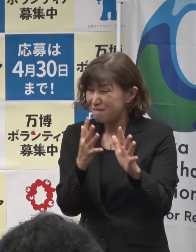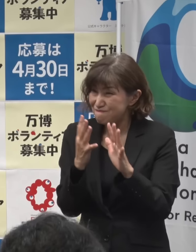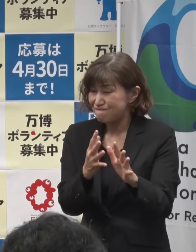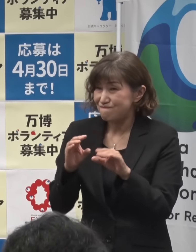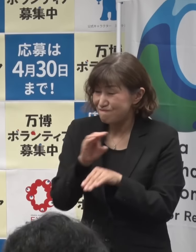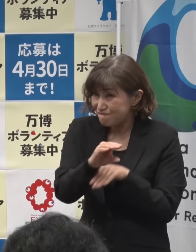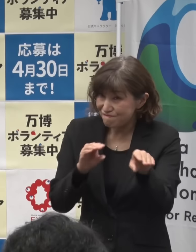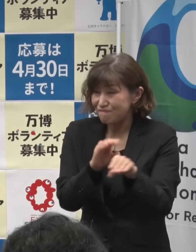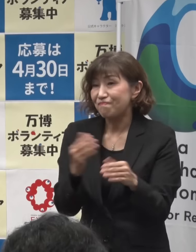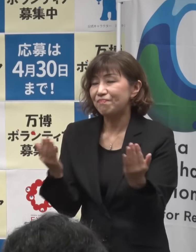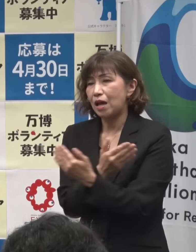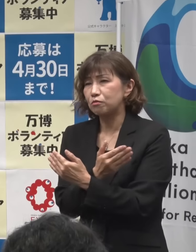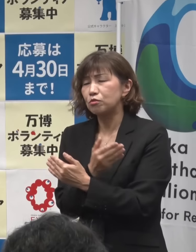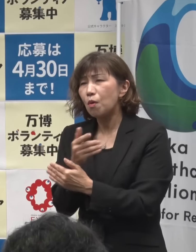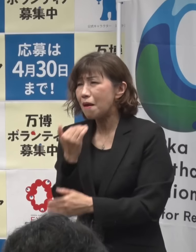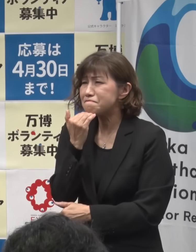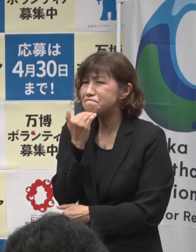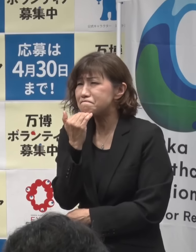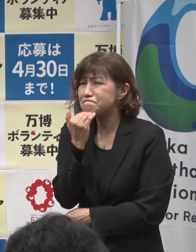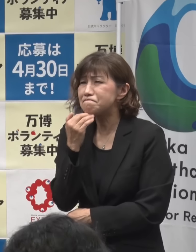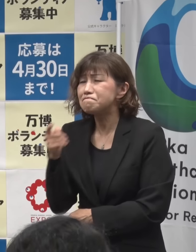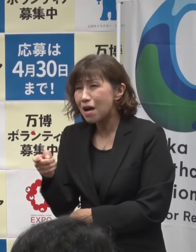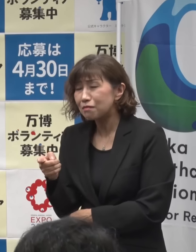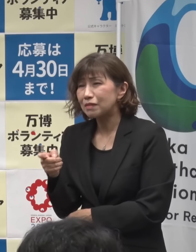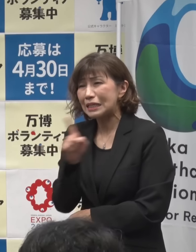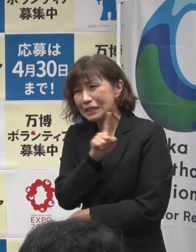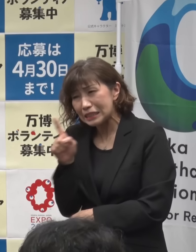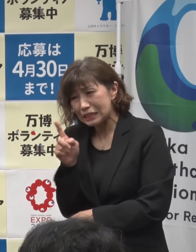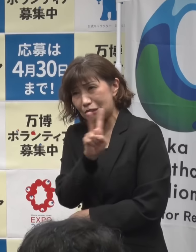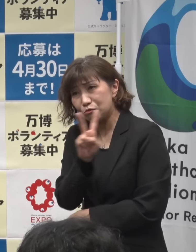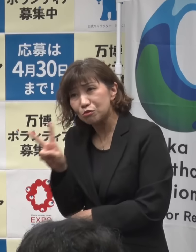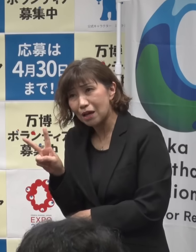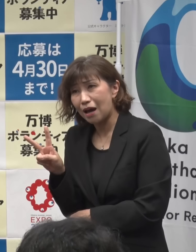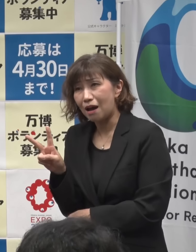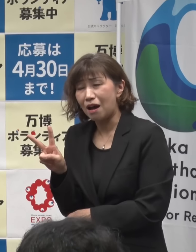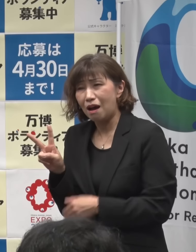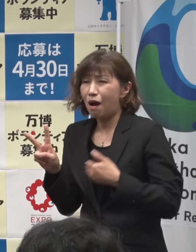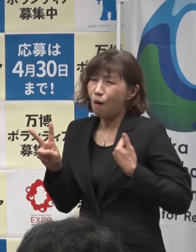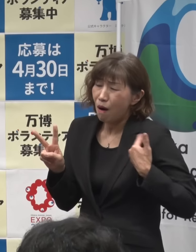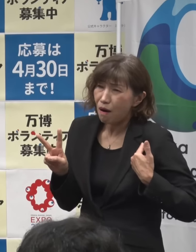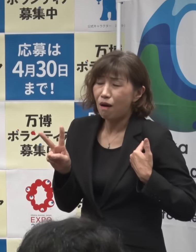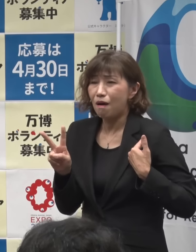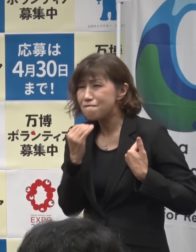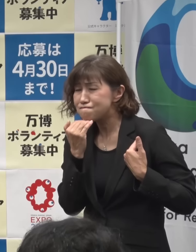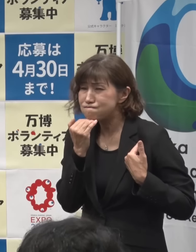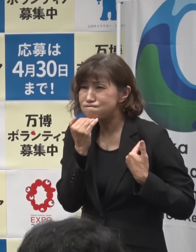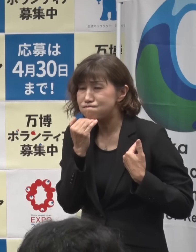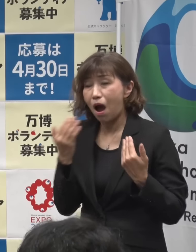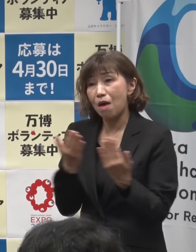が何日数日になるのか何日間かっていうタイムラグが生じる。その間は